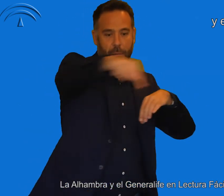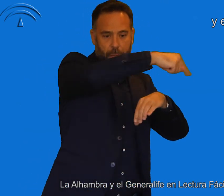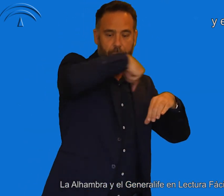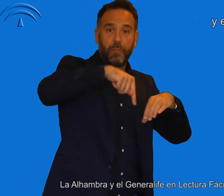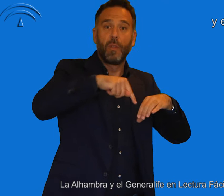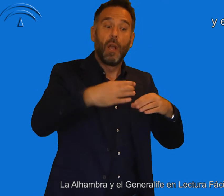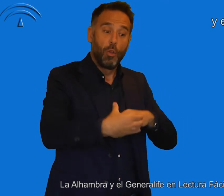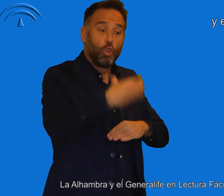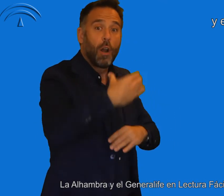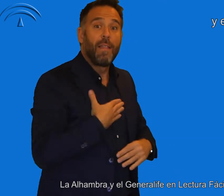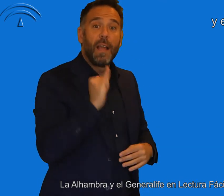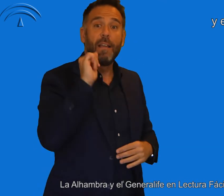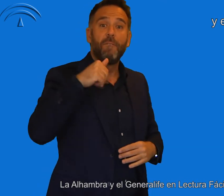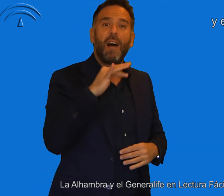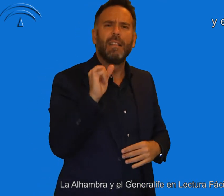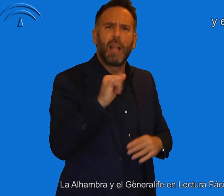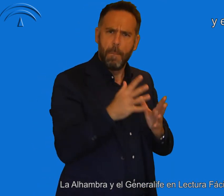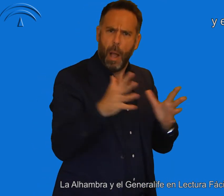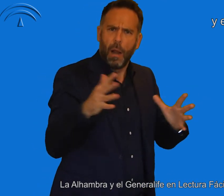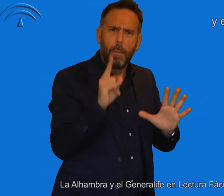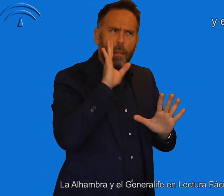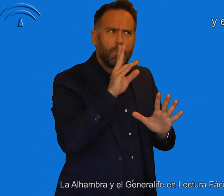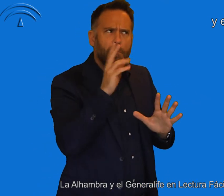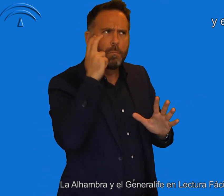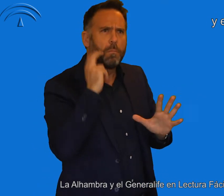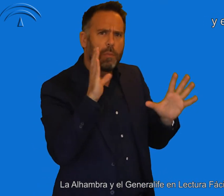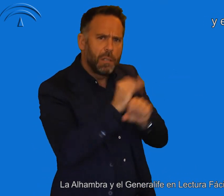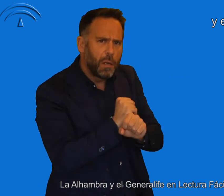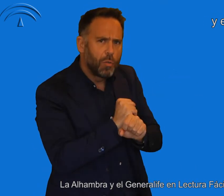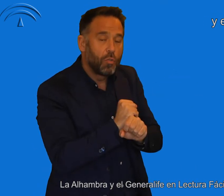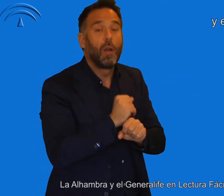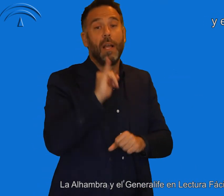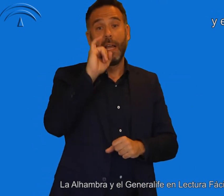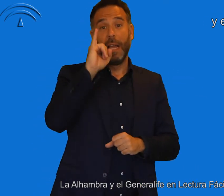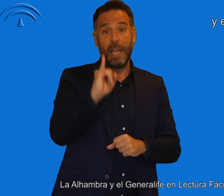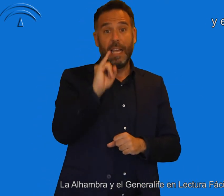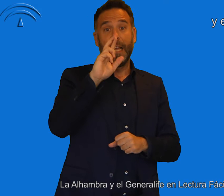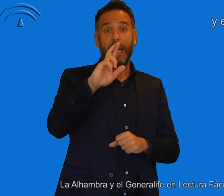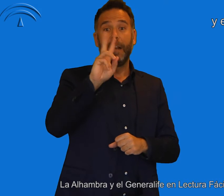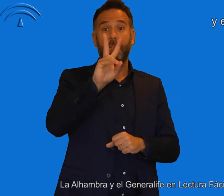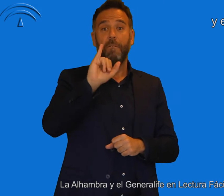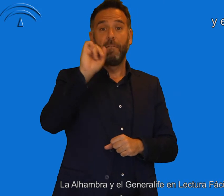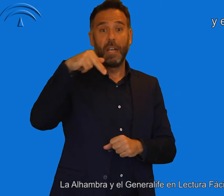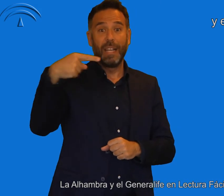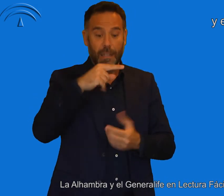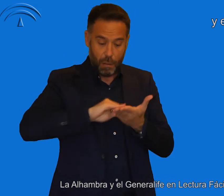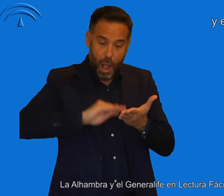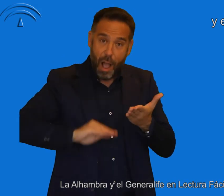las Infantas es más grande, parece misteriosa. Irving escribió la leyenda de esta torre.